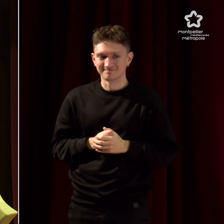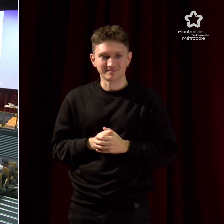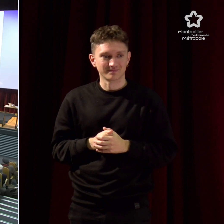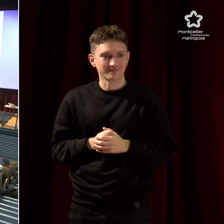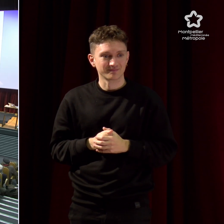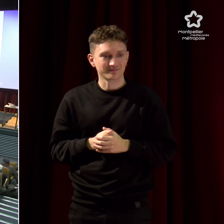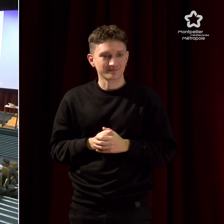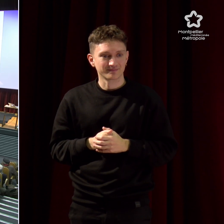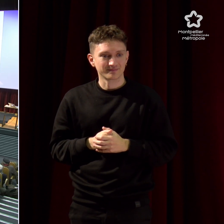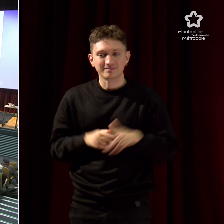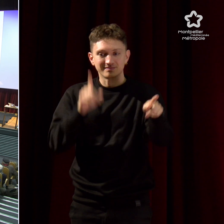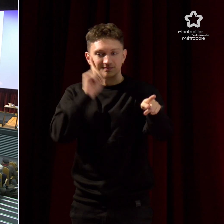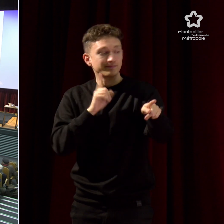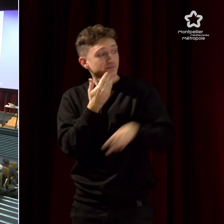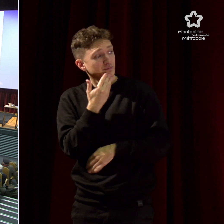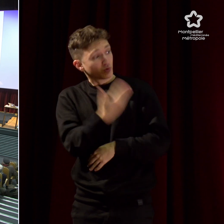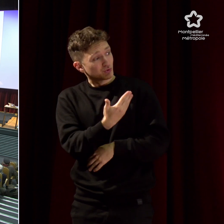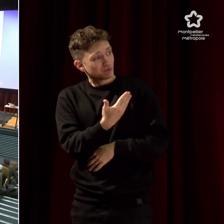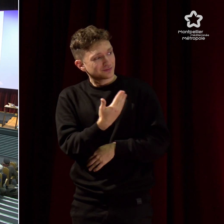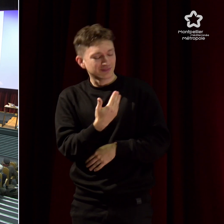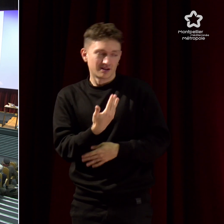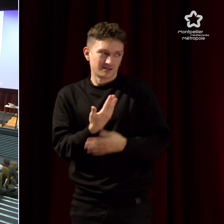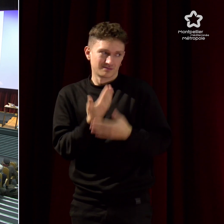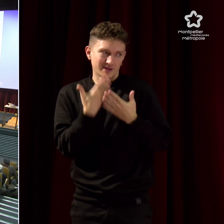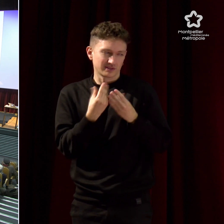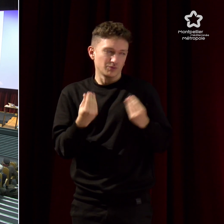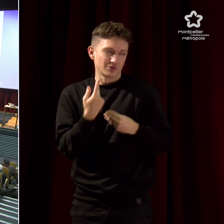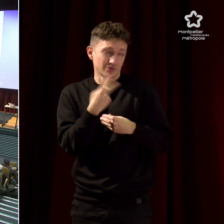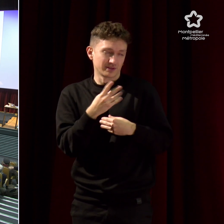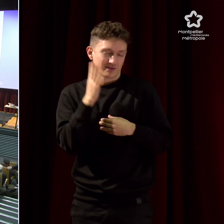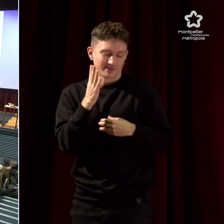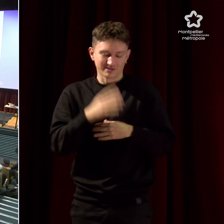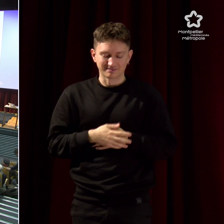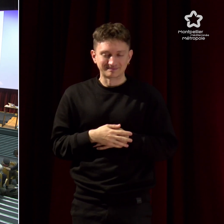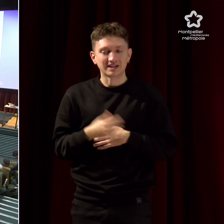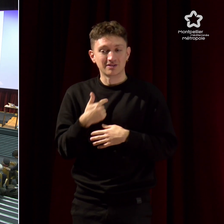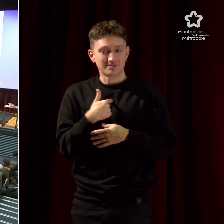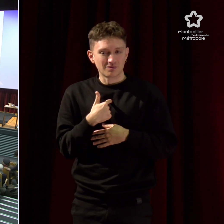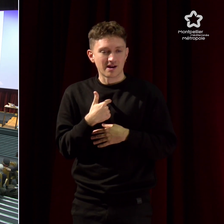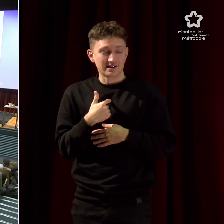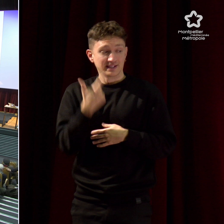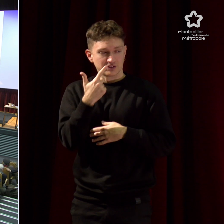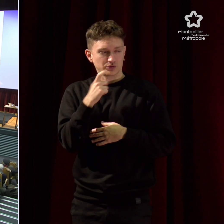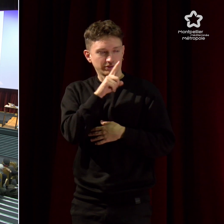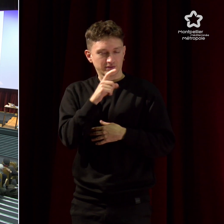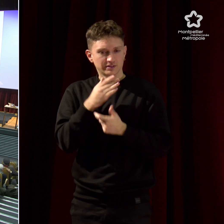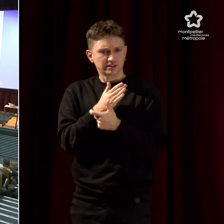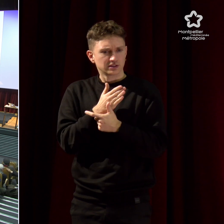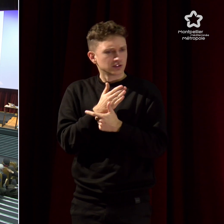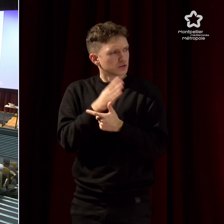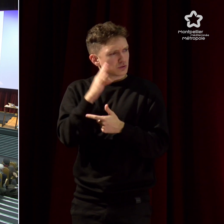Bonjour, merci beaucoup pour votre exposé, je suis là. J'avais deux choses. Vous connaissez probablement Les Enfants de la